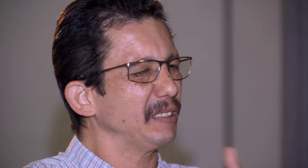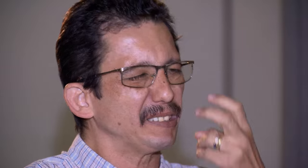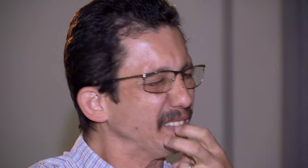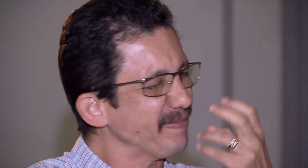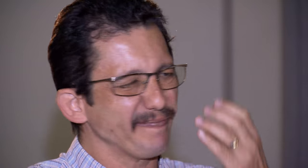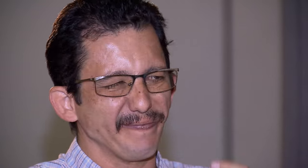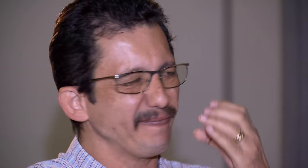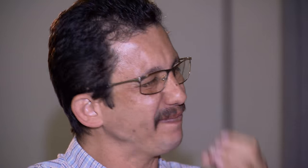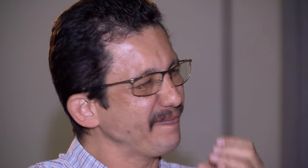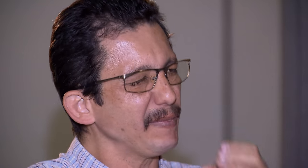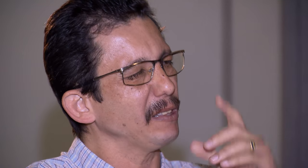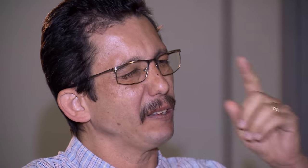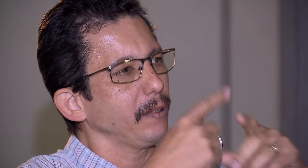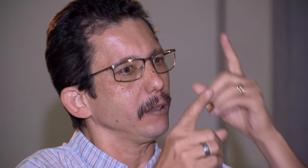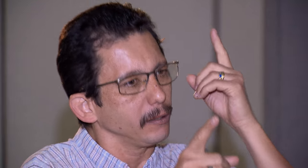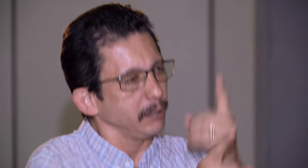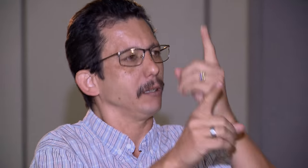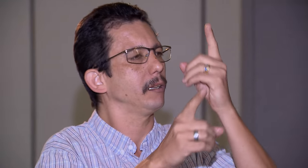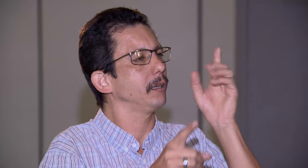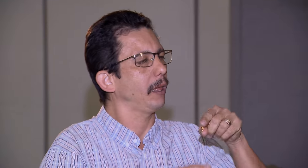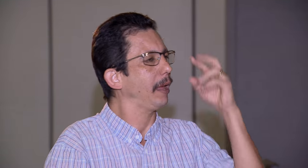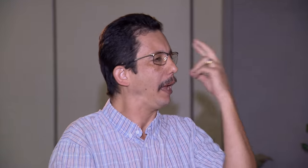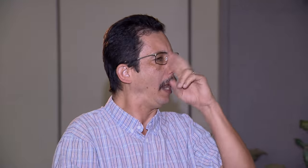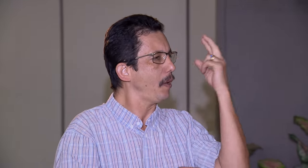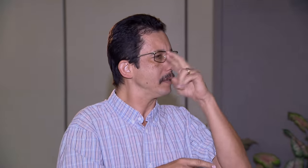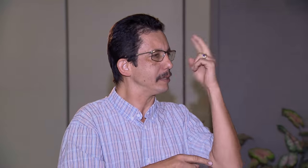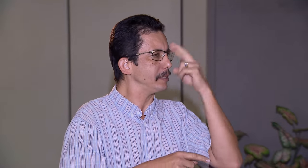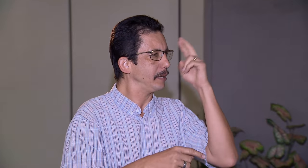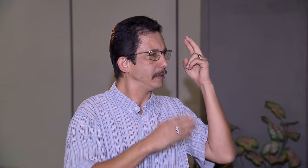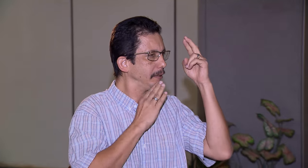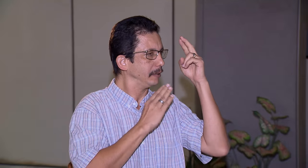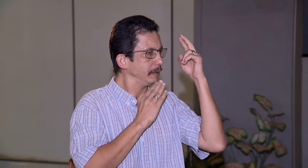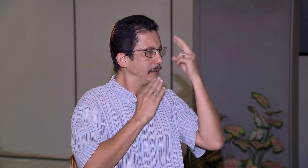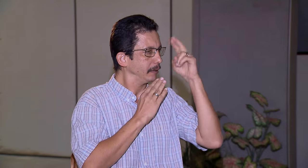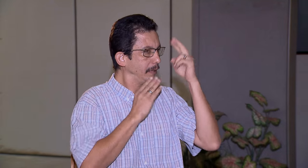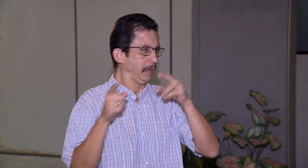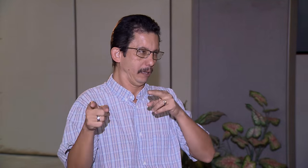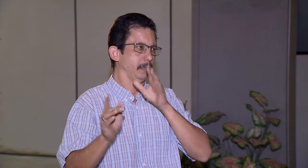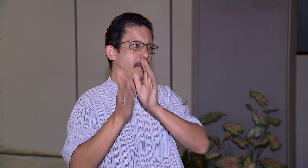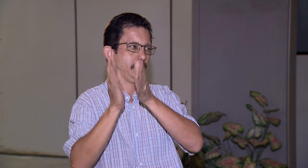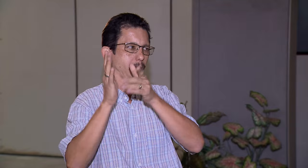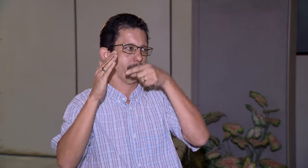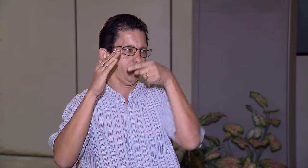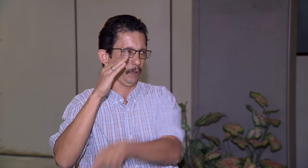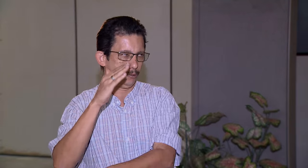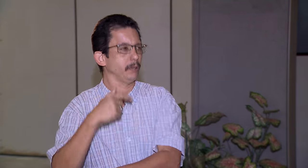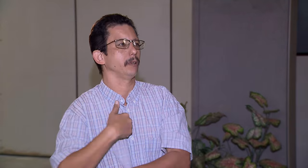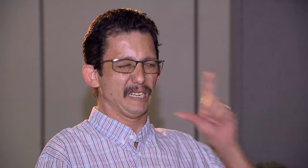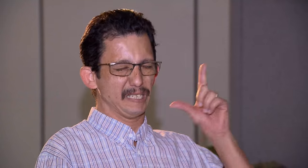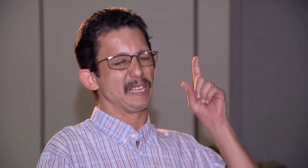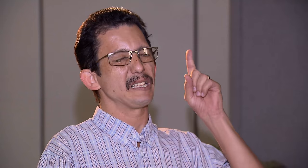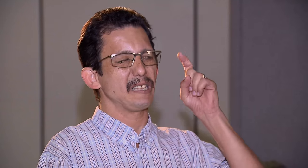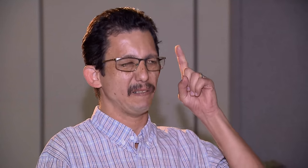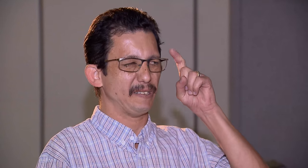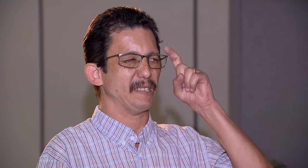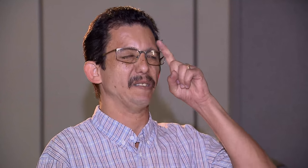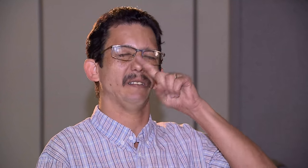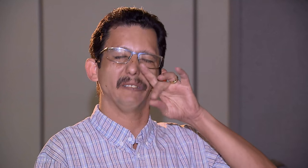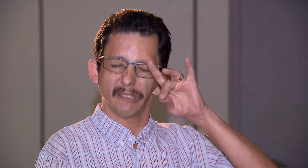lei específica que garantisse os direitos e a acessibilidade, a vida dos surdos era muito limitada. Antes era muito